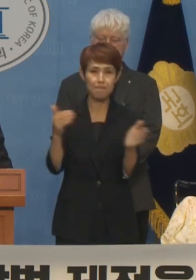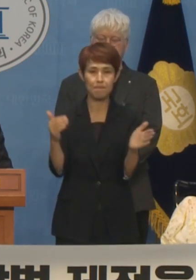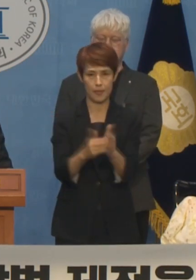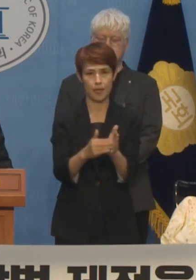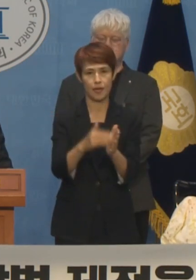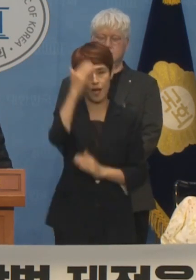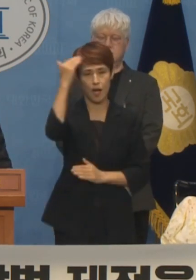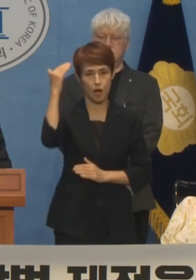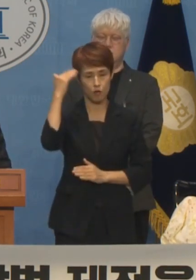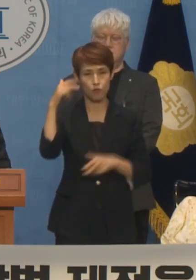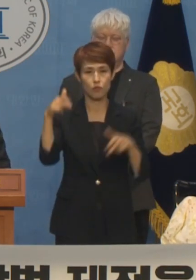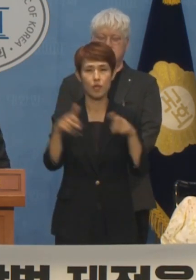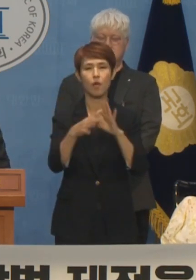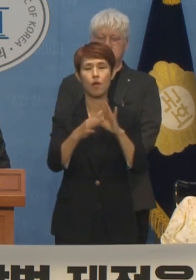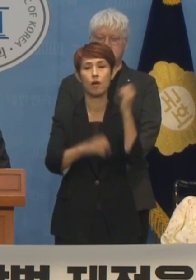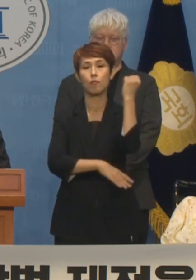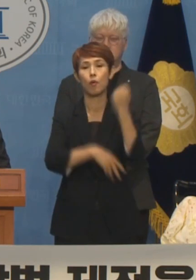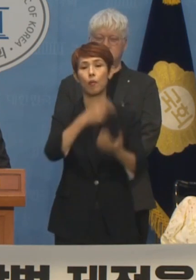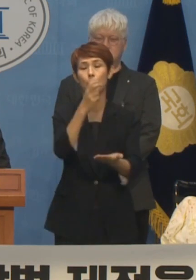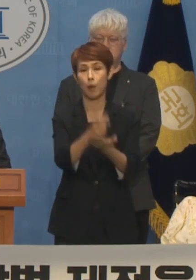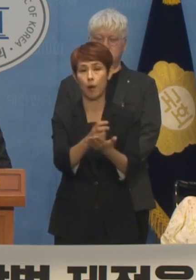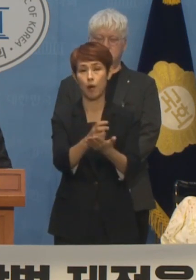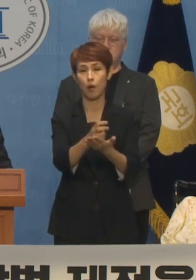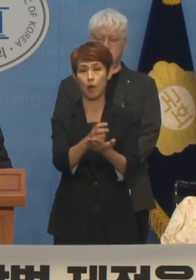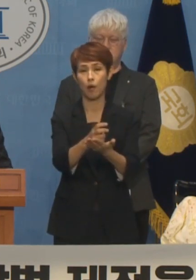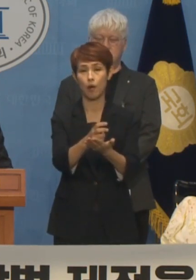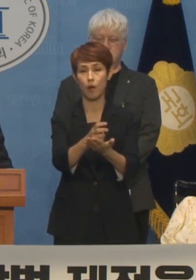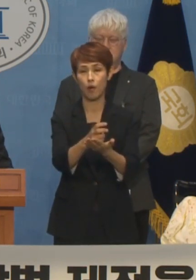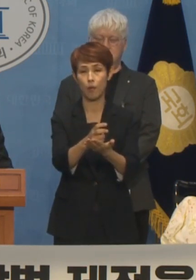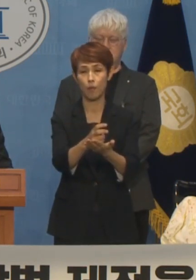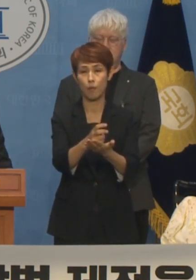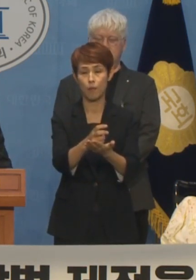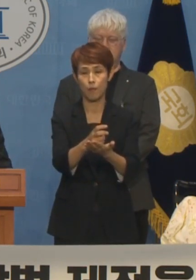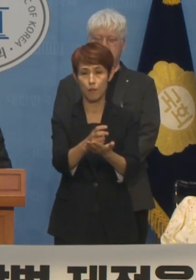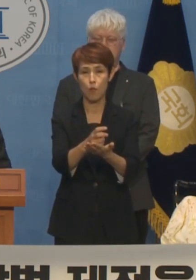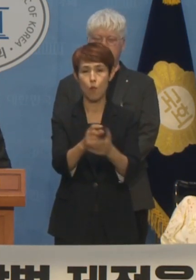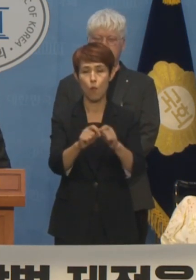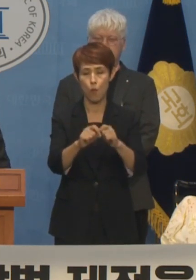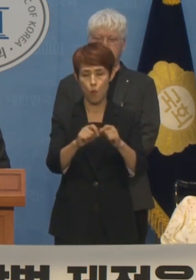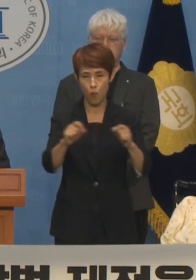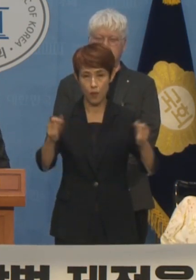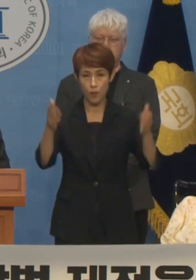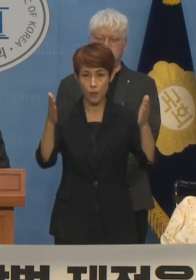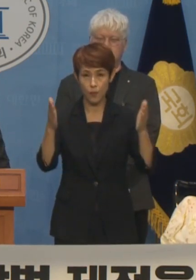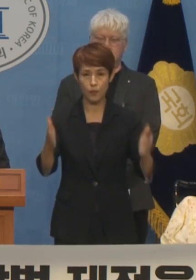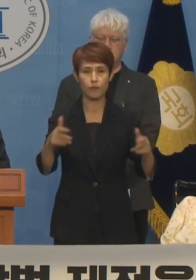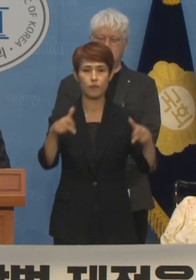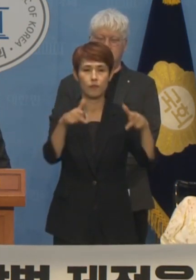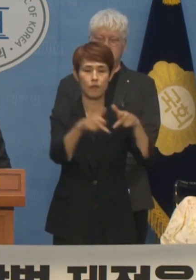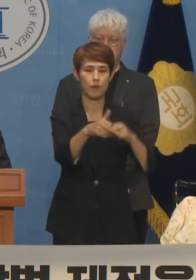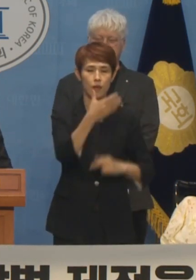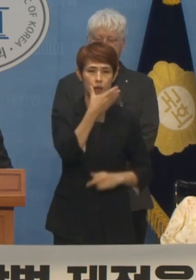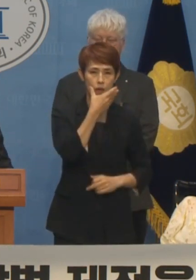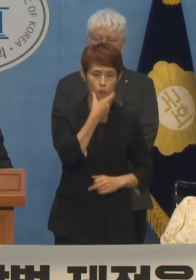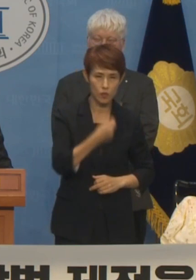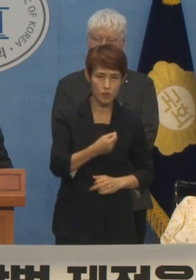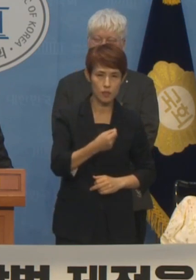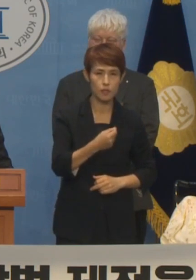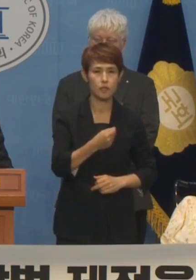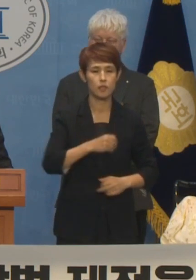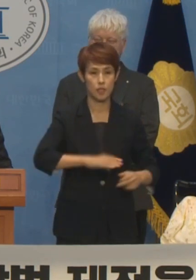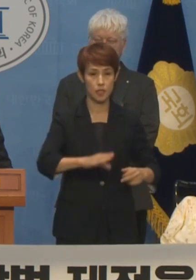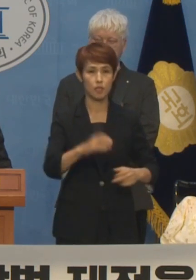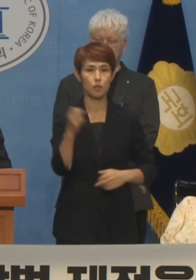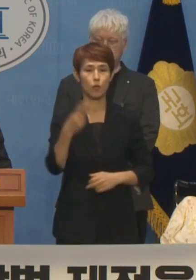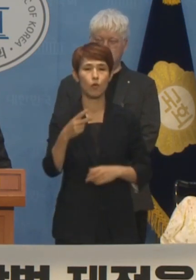장애에 관련 기본법으로서 오랜 세월 동안 장애인 복지와 사회 통합을 위해 어느 정도 중요한